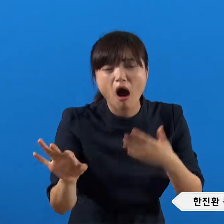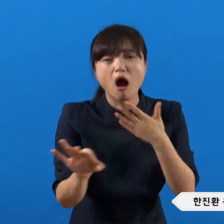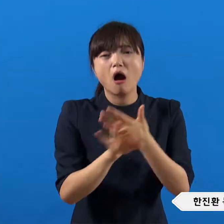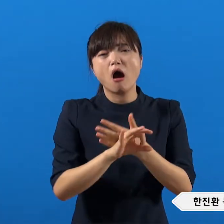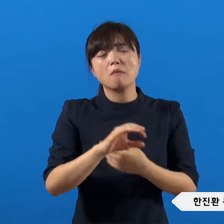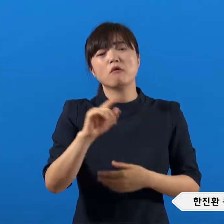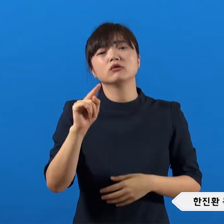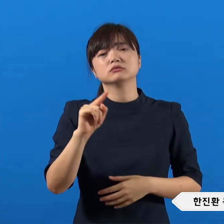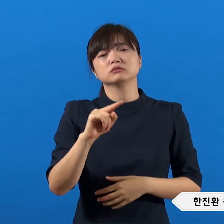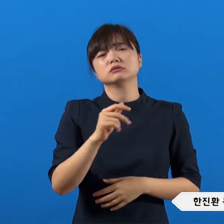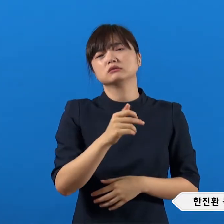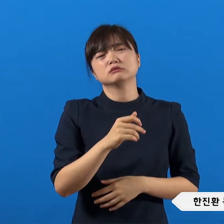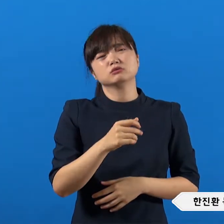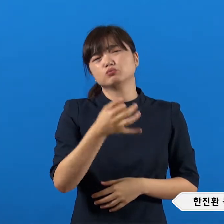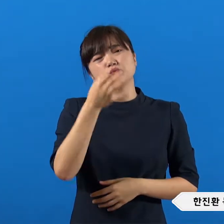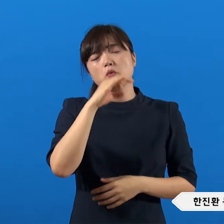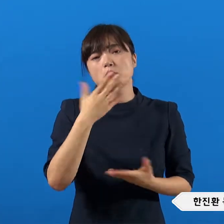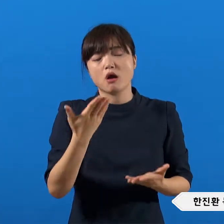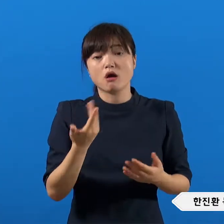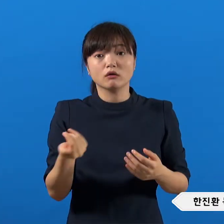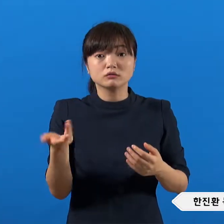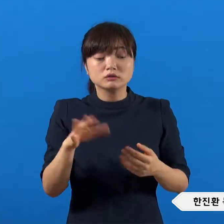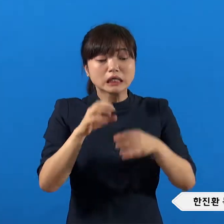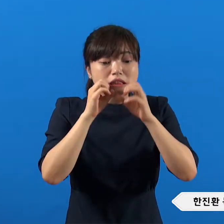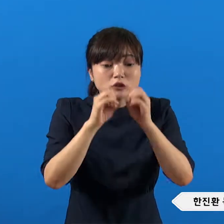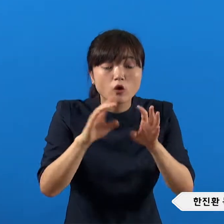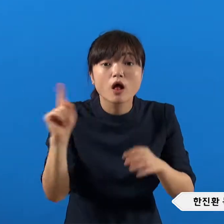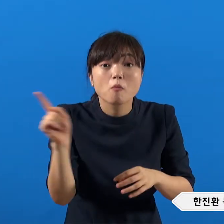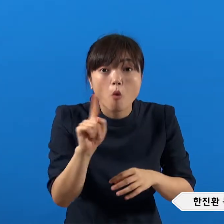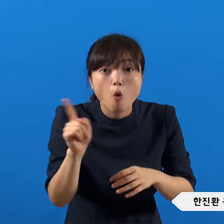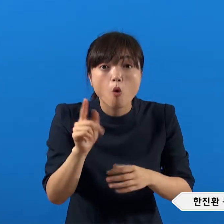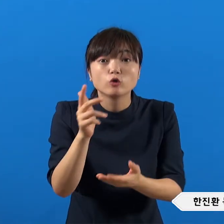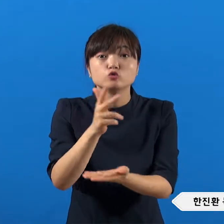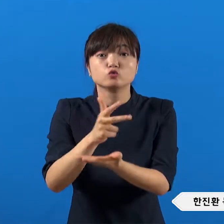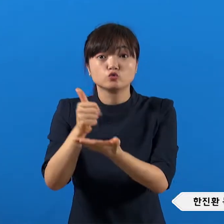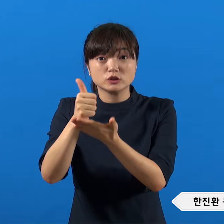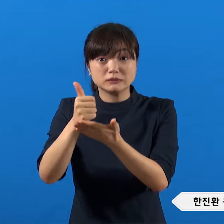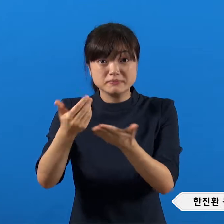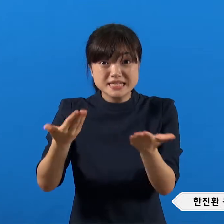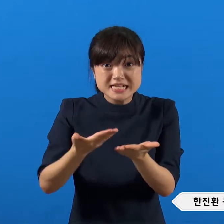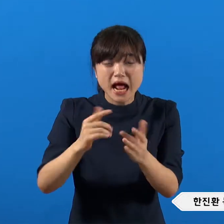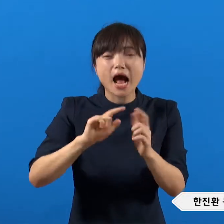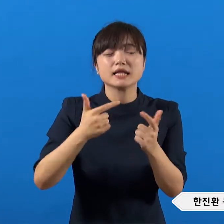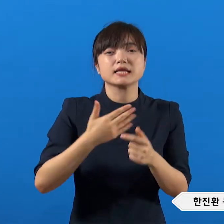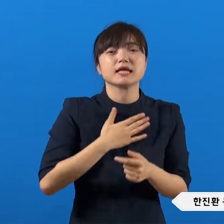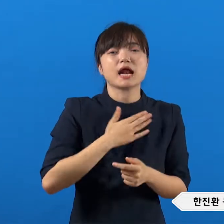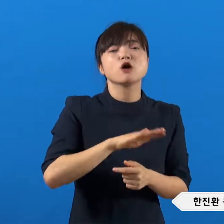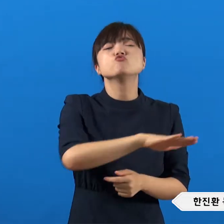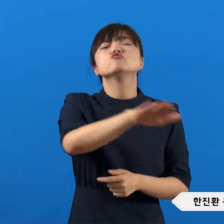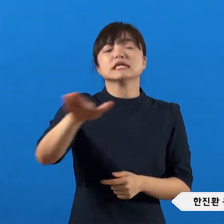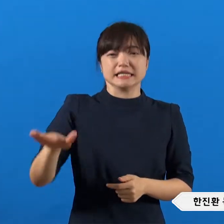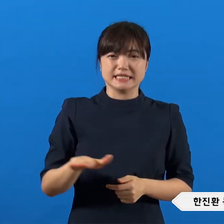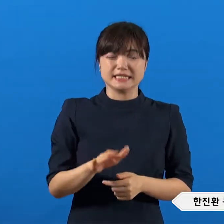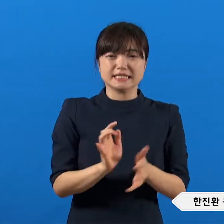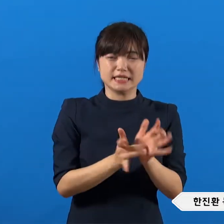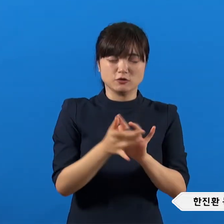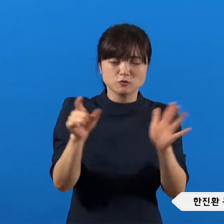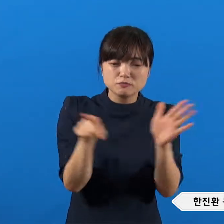소용이 없습니다. 그런데 전하는 것은 주님이 하시는 일이 아니라 땅에 있는 우리가 해야